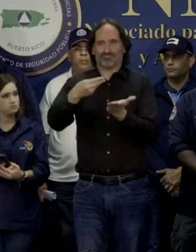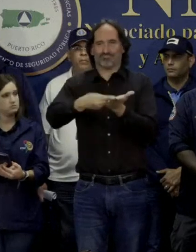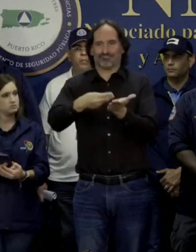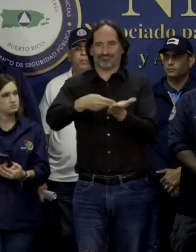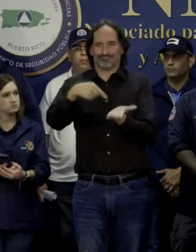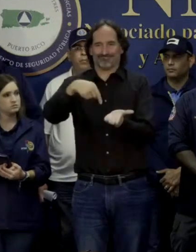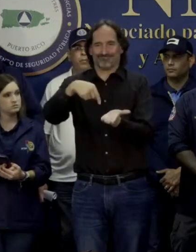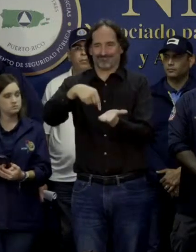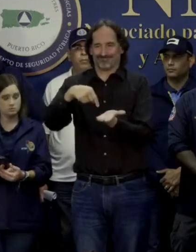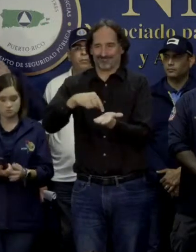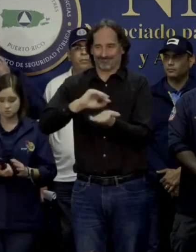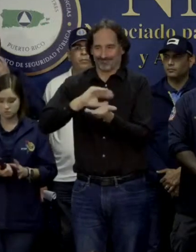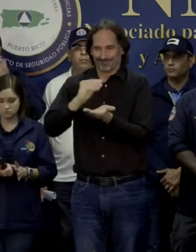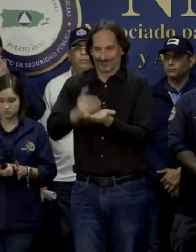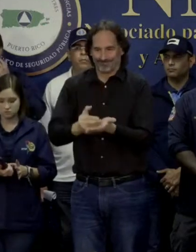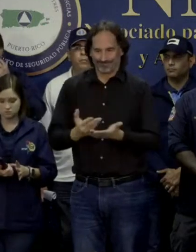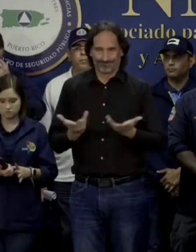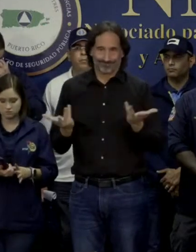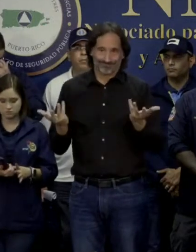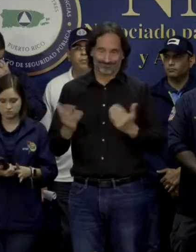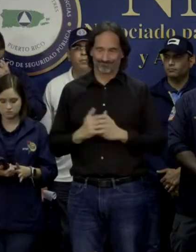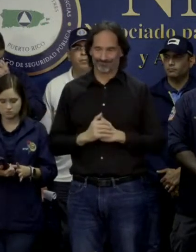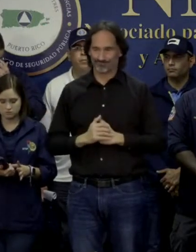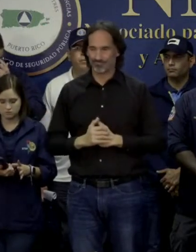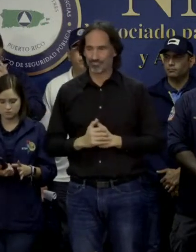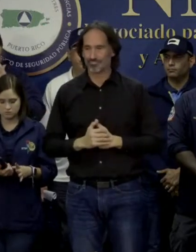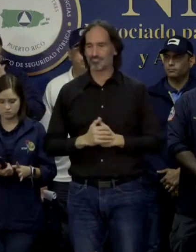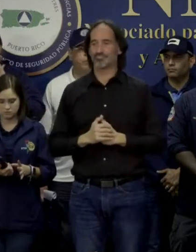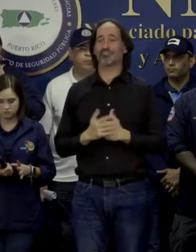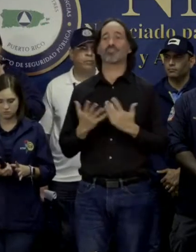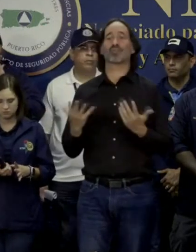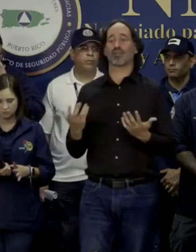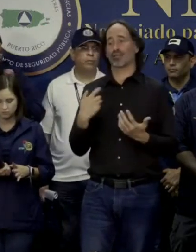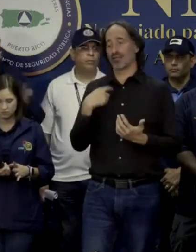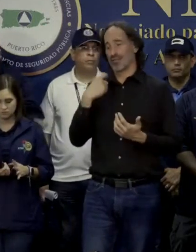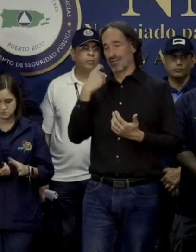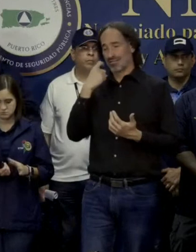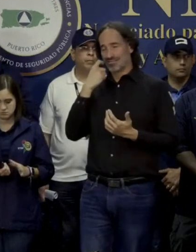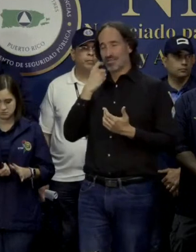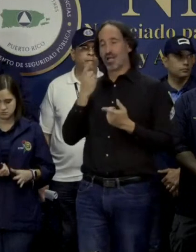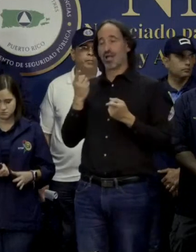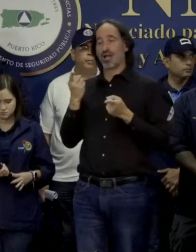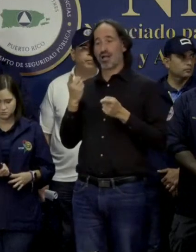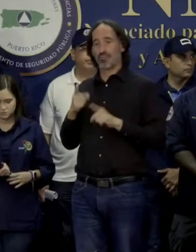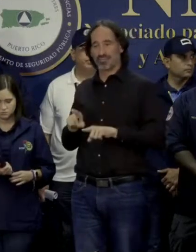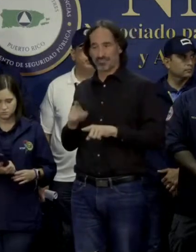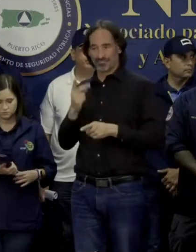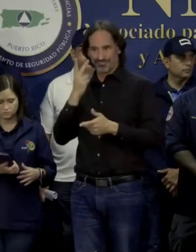pasado en época más reciente es que ahora sí hemos visto que ya